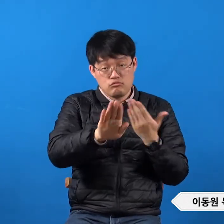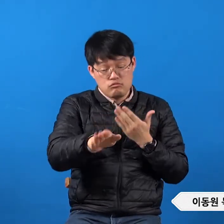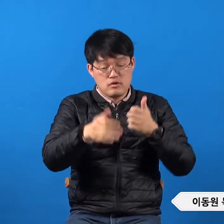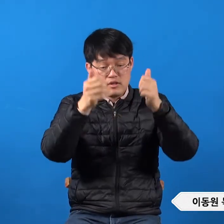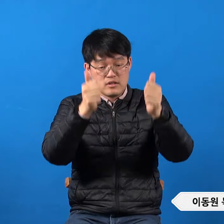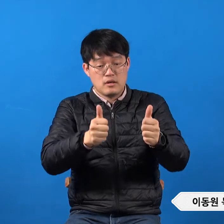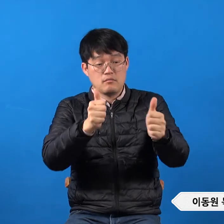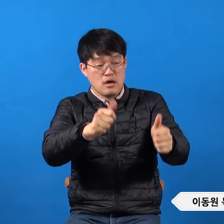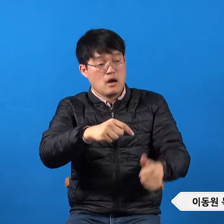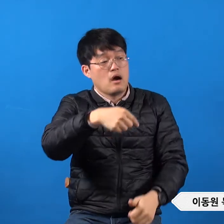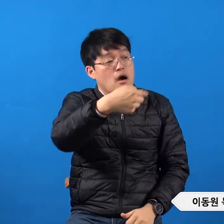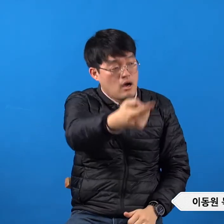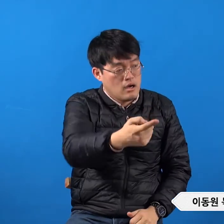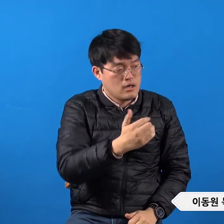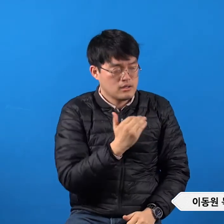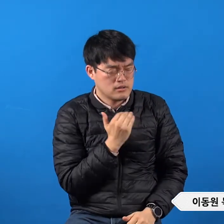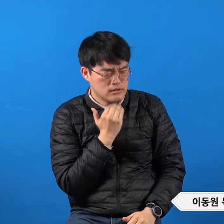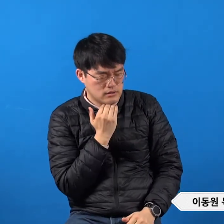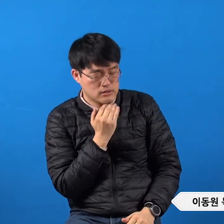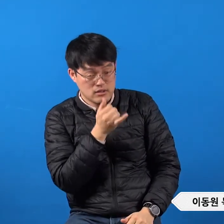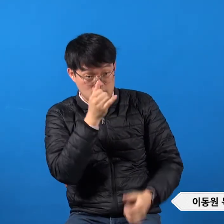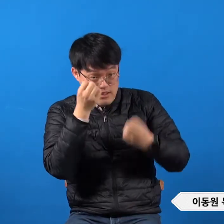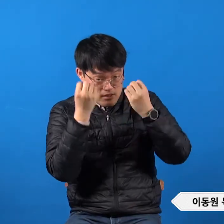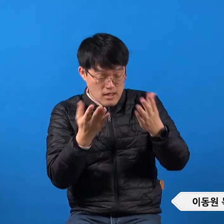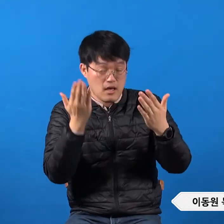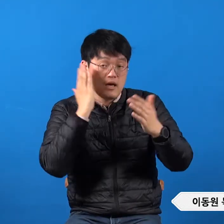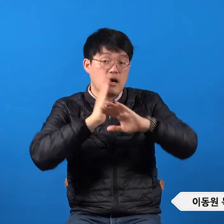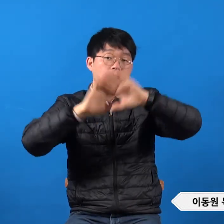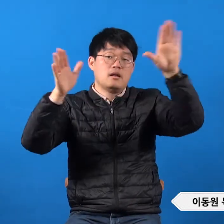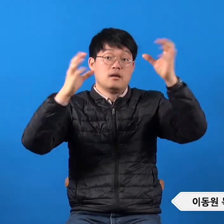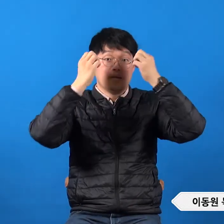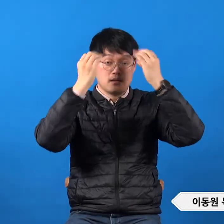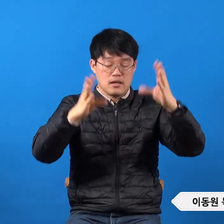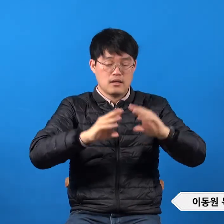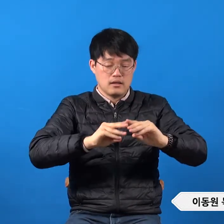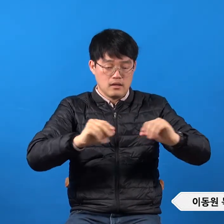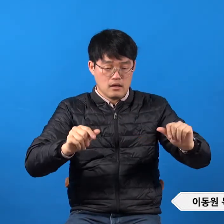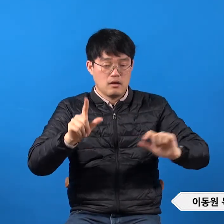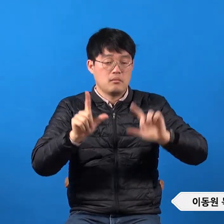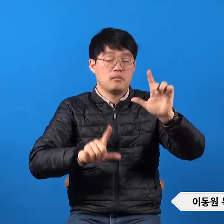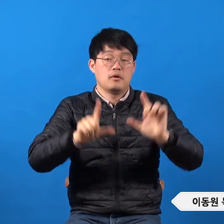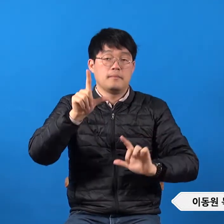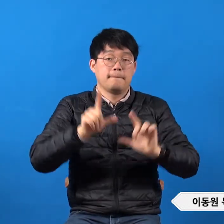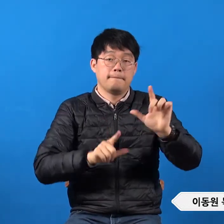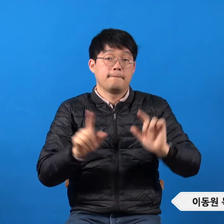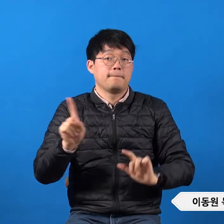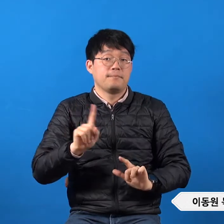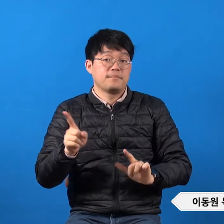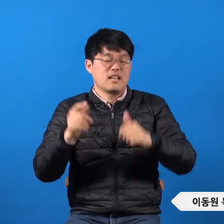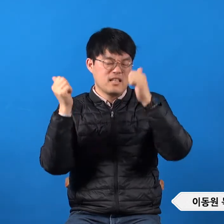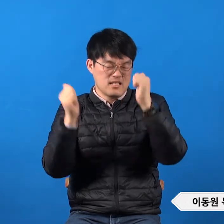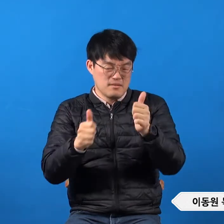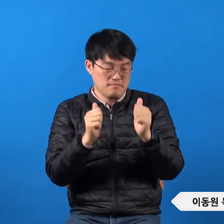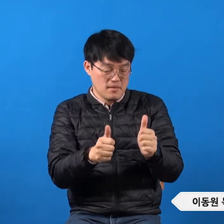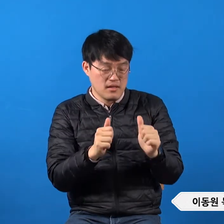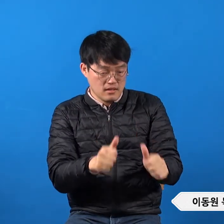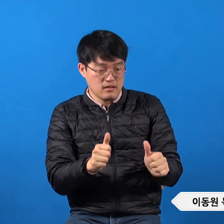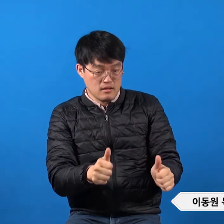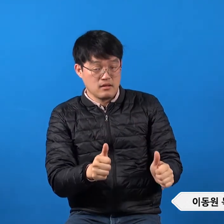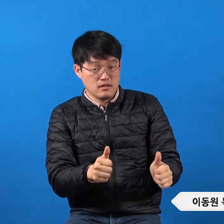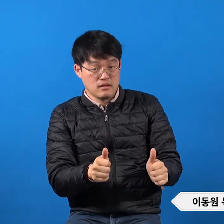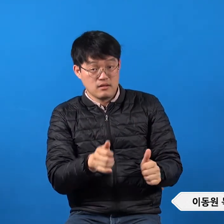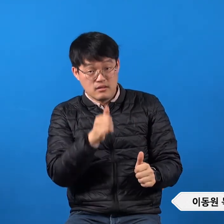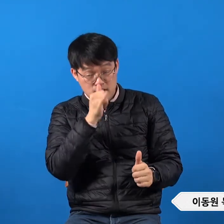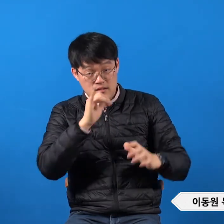심판 건너편에서 기다리는 새 하늘 새 땅의 모습, 어떤 모습일까요? 자, 심판이 지나간